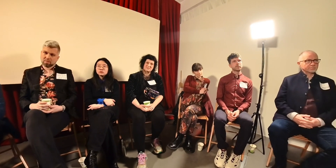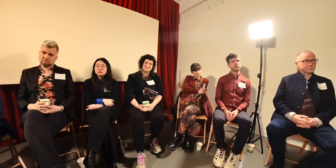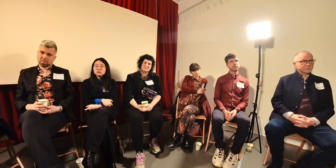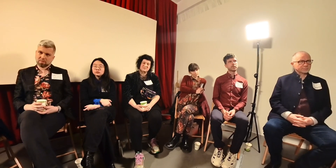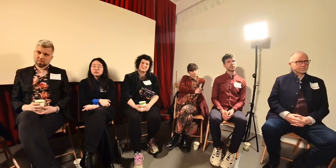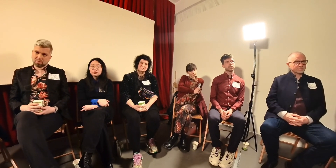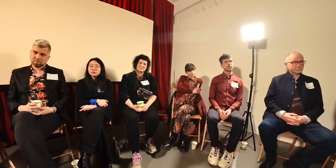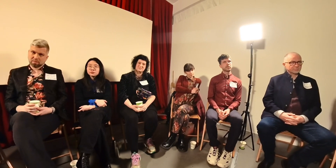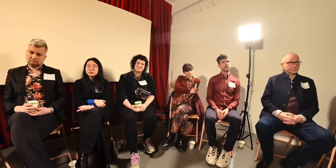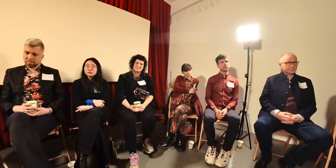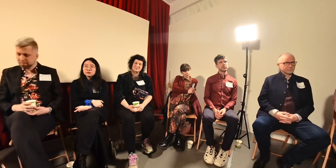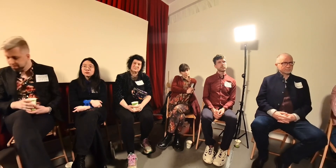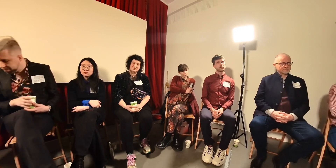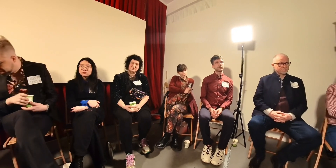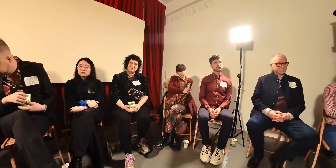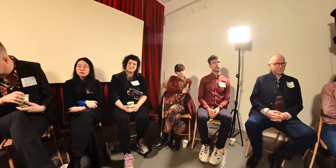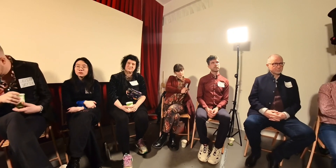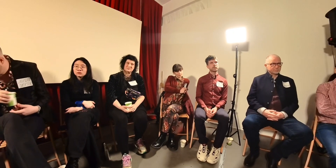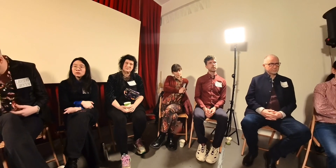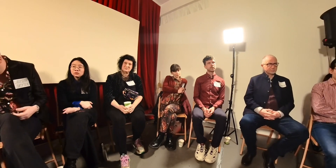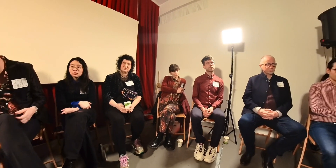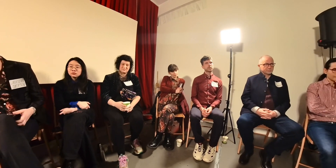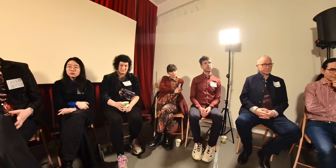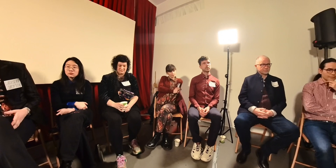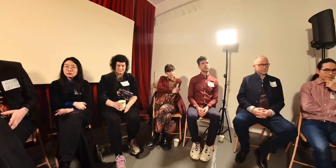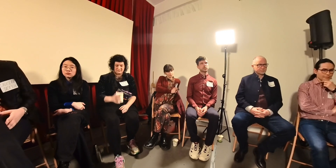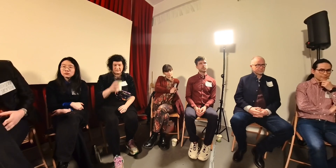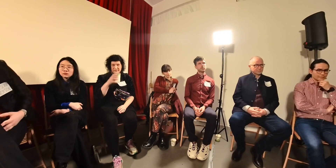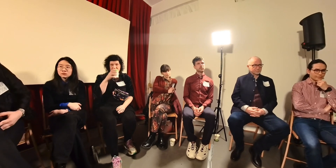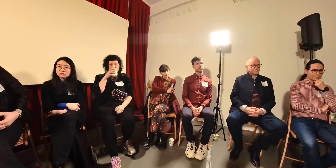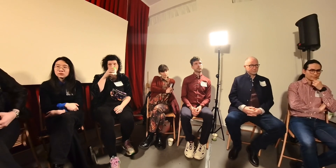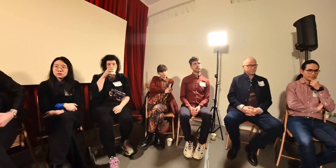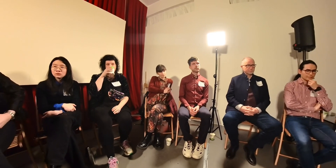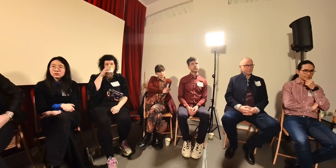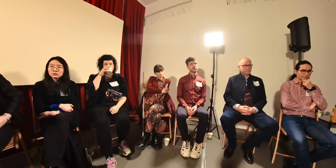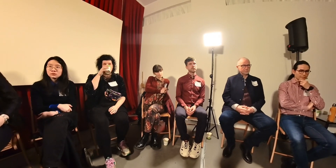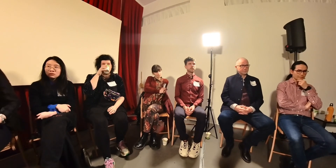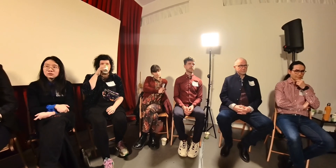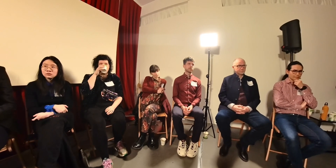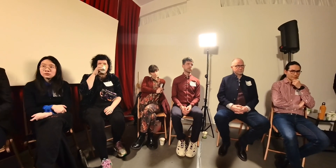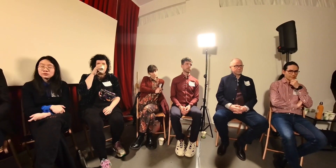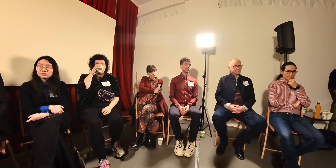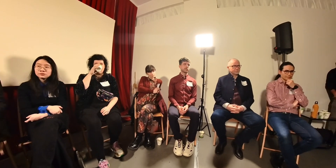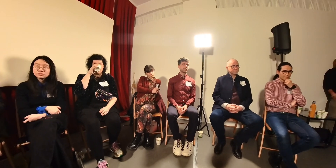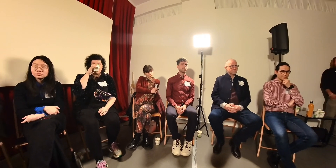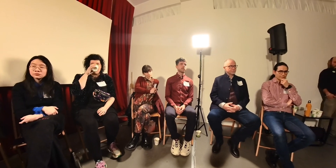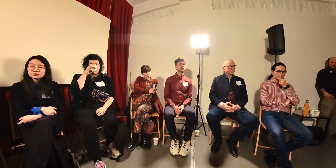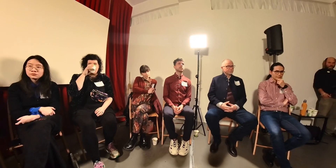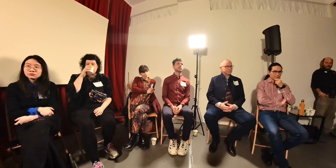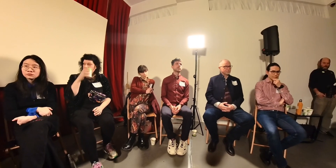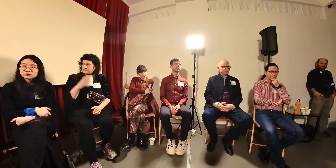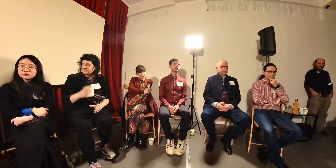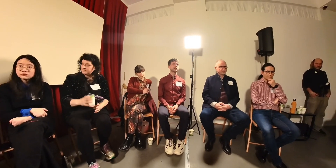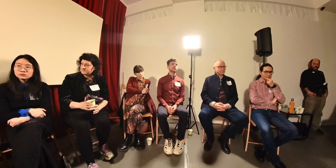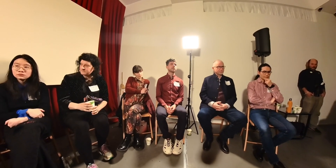my jako na základě toho můžeme právě jako reagovat na ty mainstreamové reprezentace